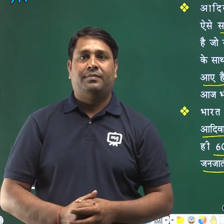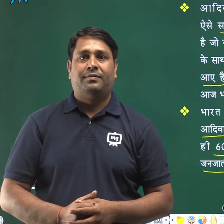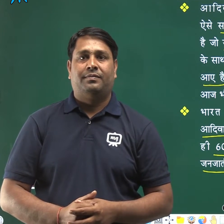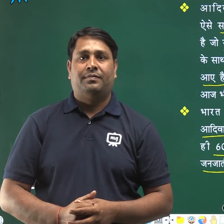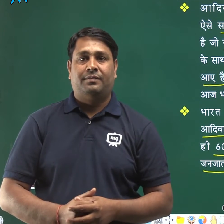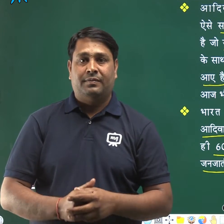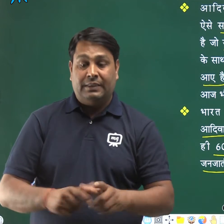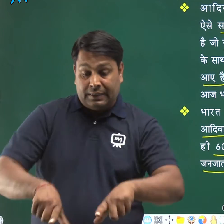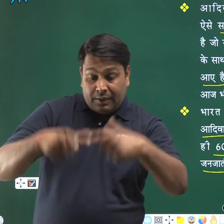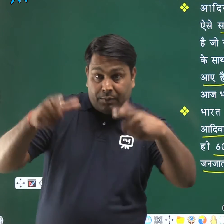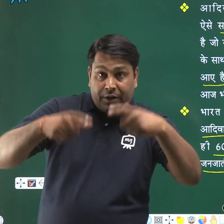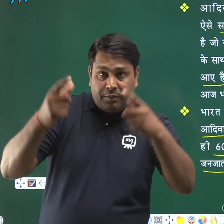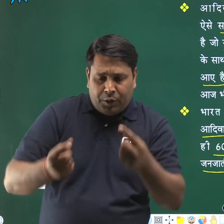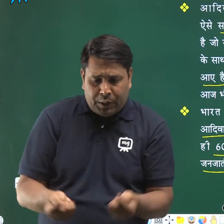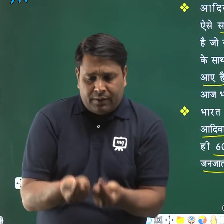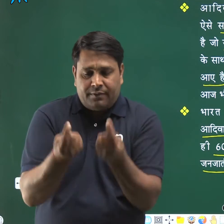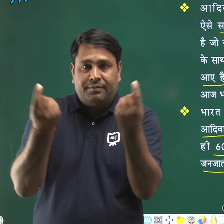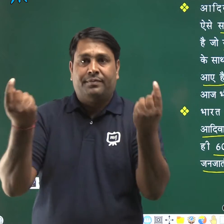पेड़ पौधे